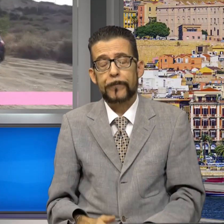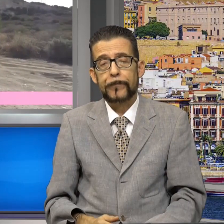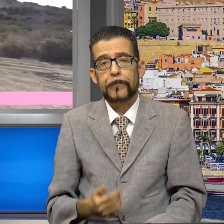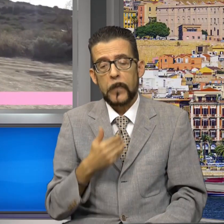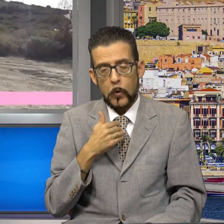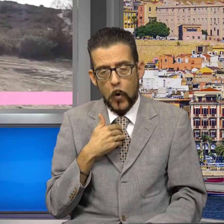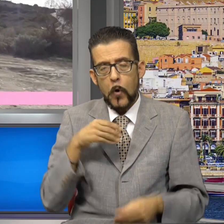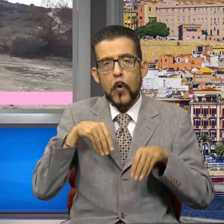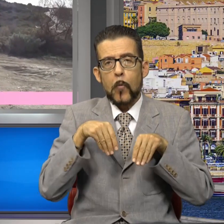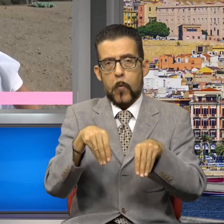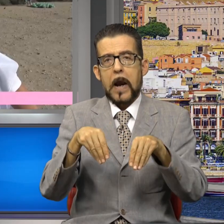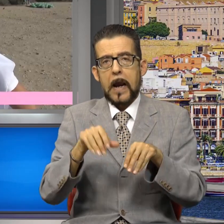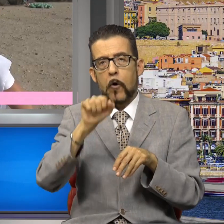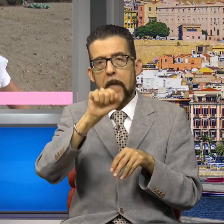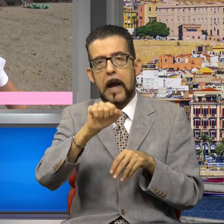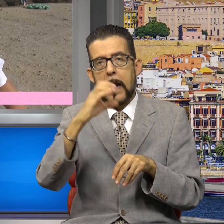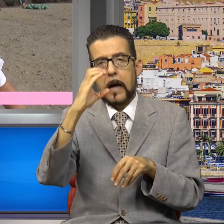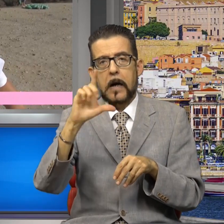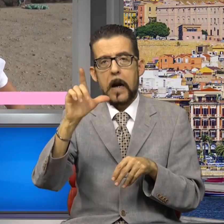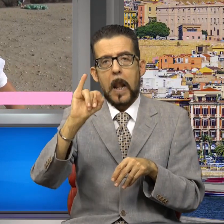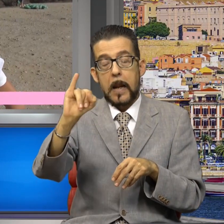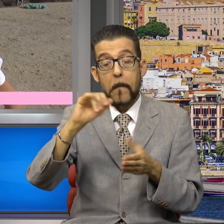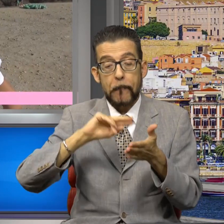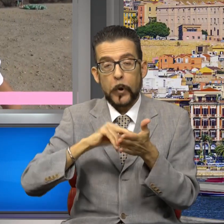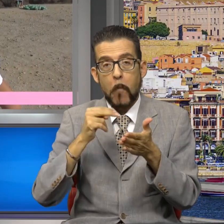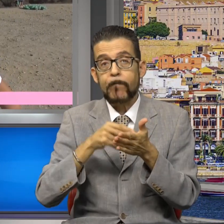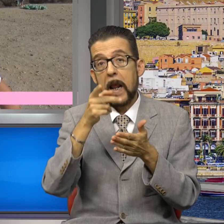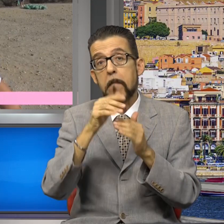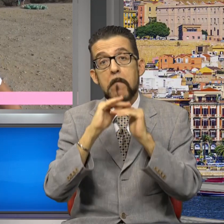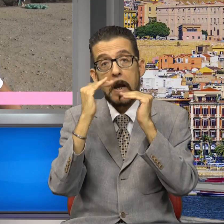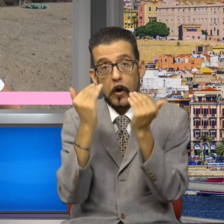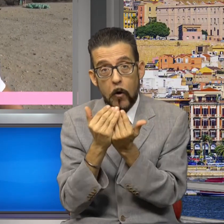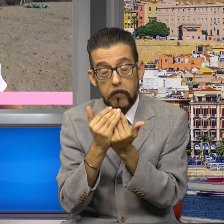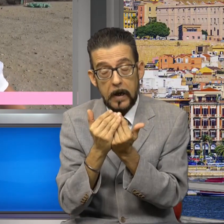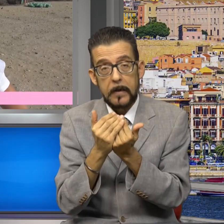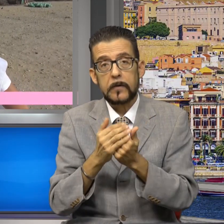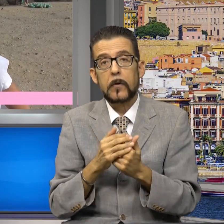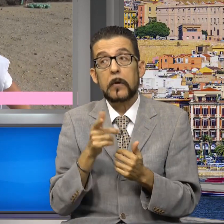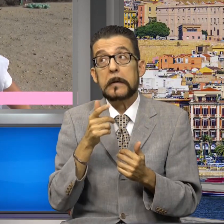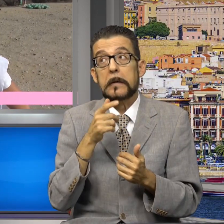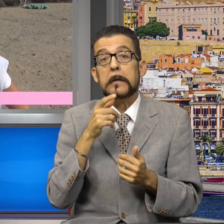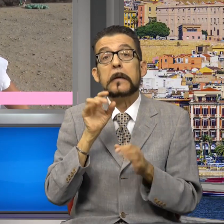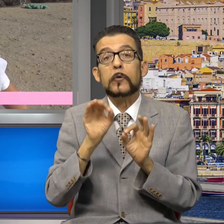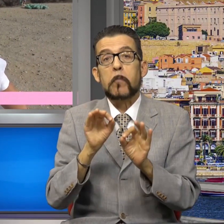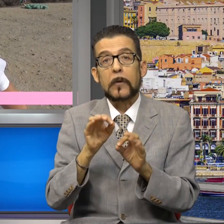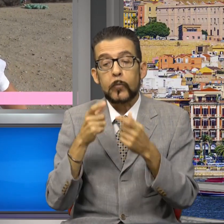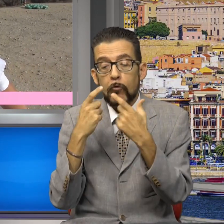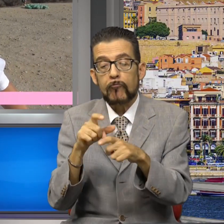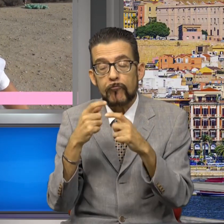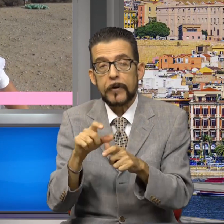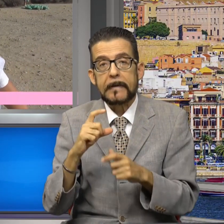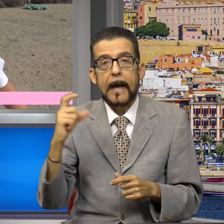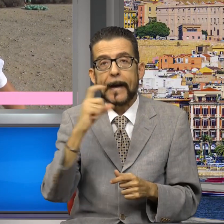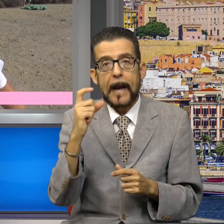di Cagliari per questo che è un problema globale per l'intero pianeta, soprattutto per una città come Cagliari, per